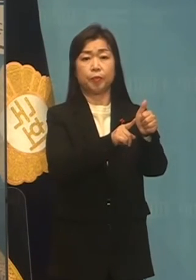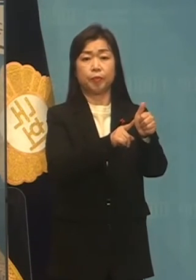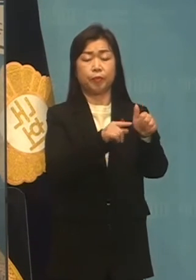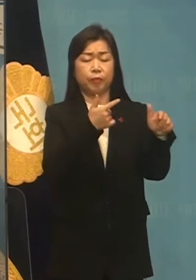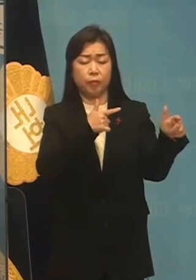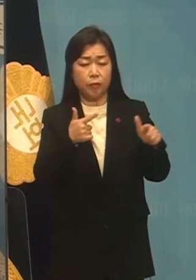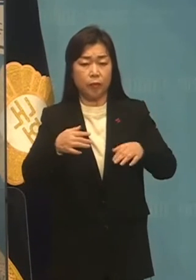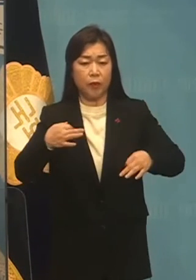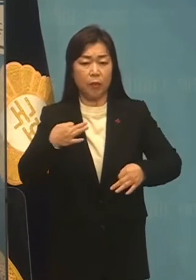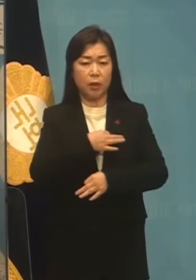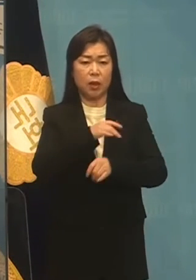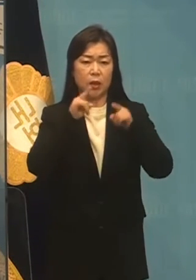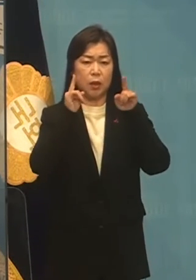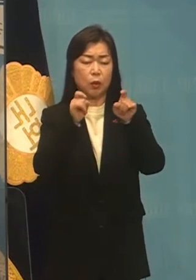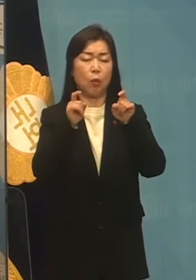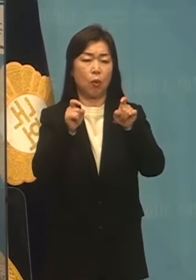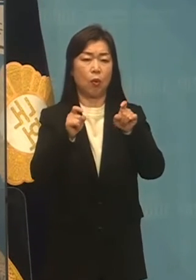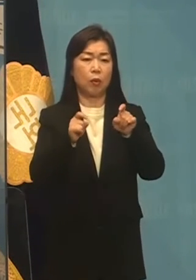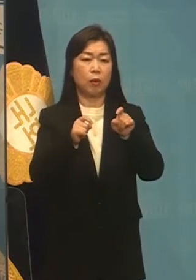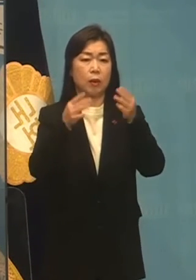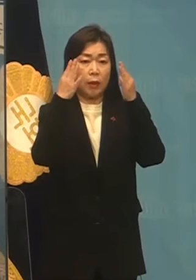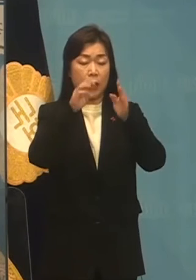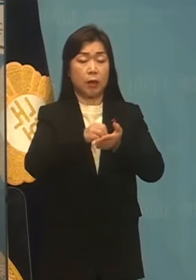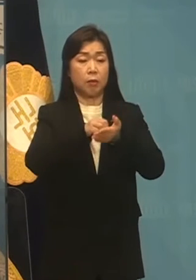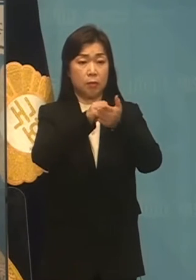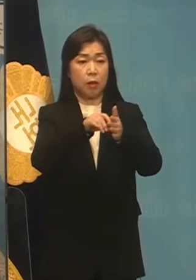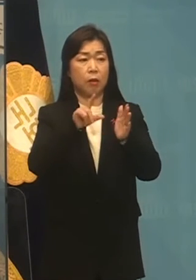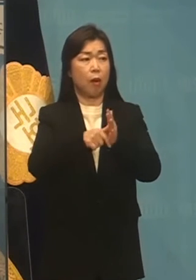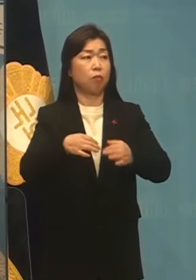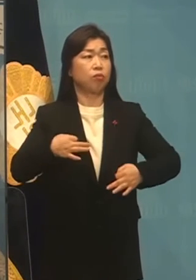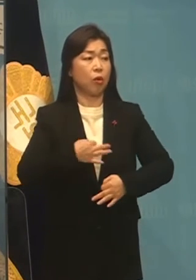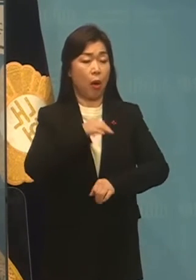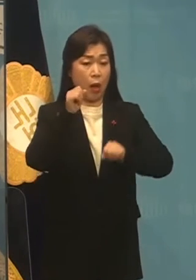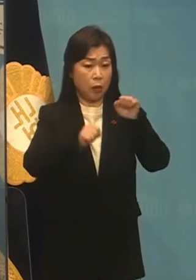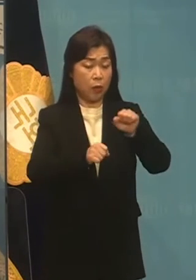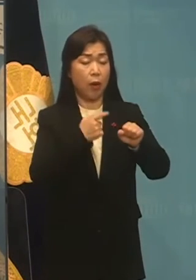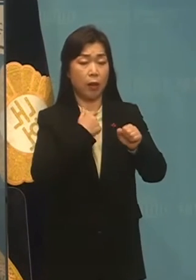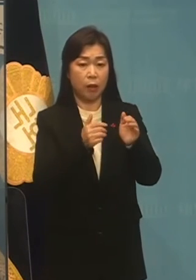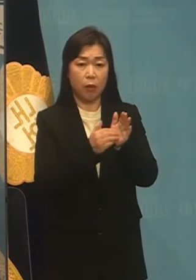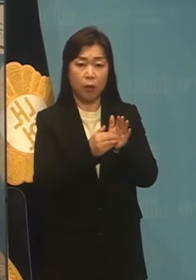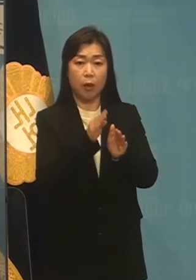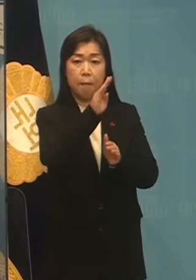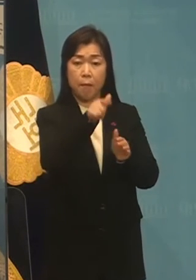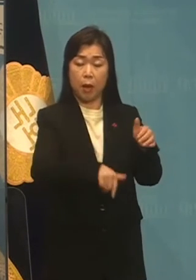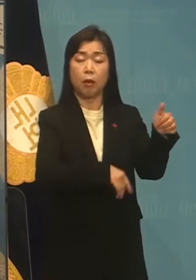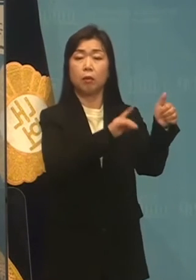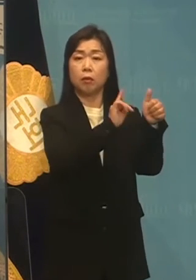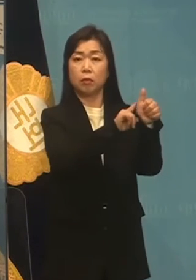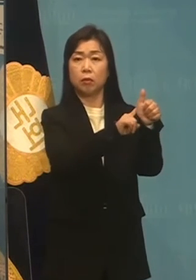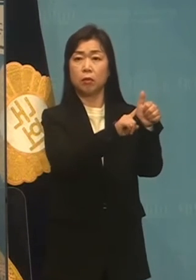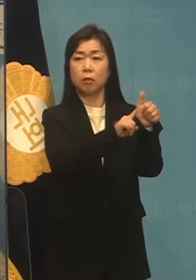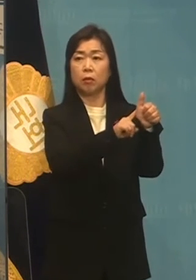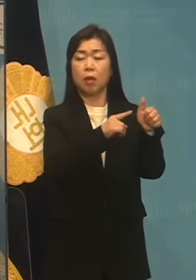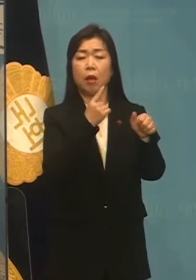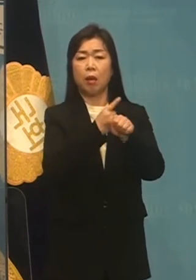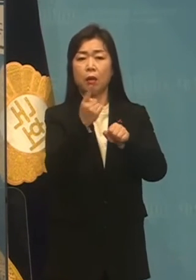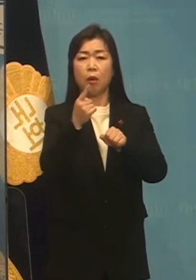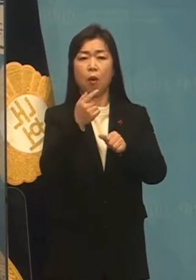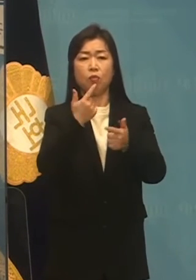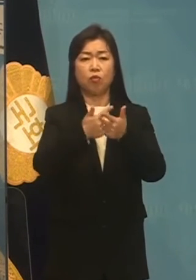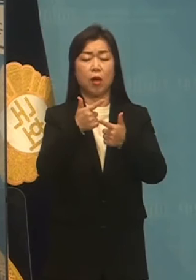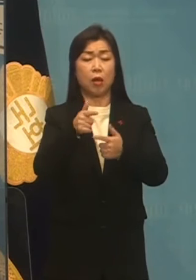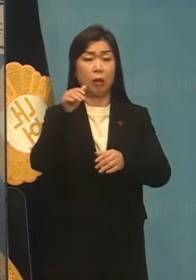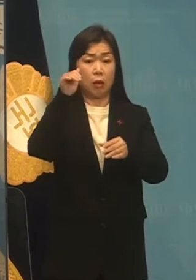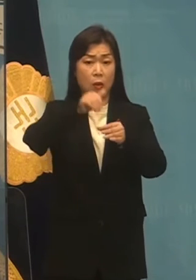비리 의혹과 입시 부정 행위를 짊어진 박형준은 내년 부산